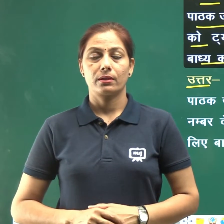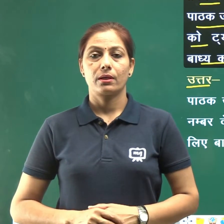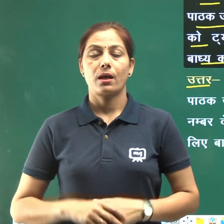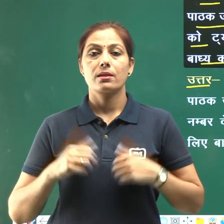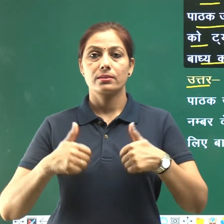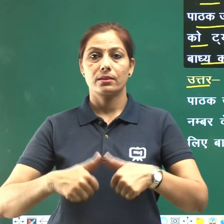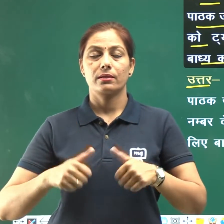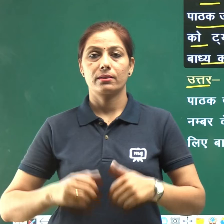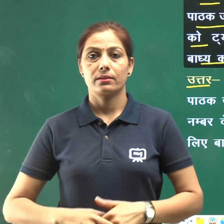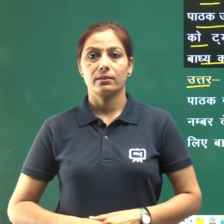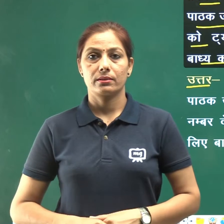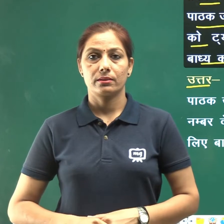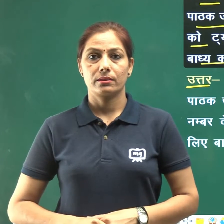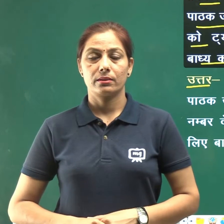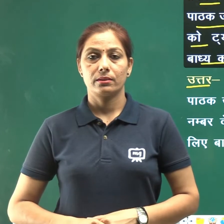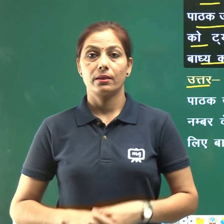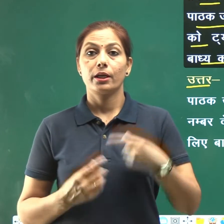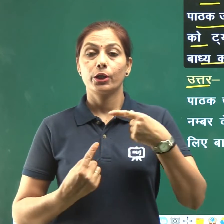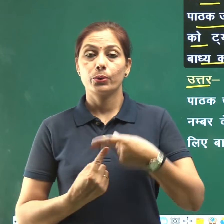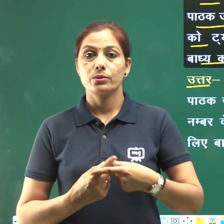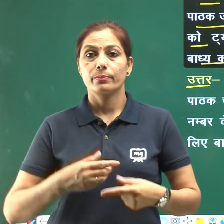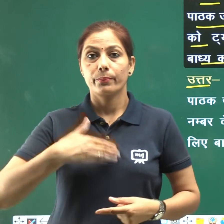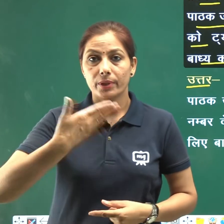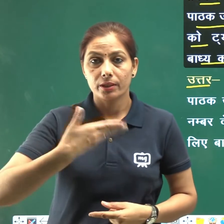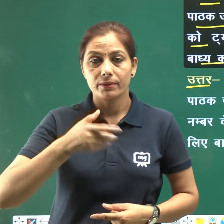उत्तर है, ट्यूशन पढ़ाने वाले